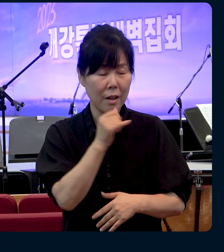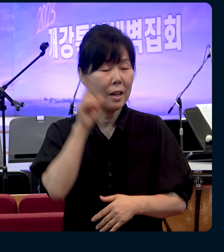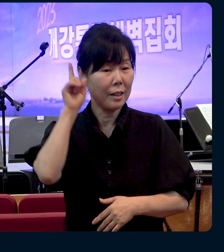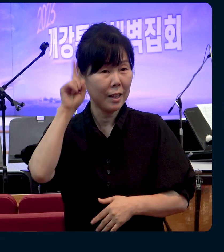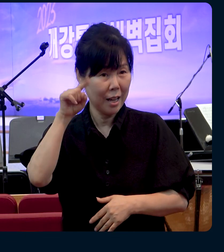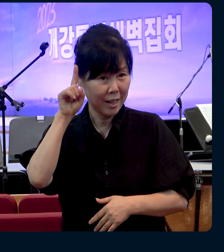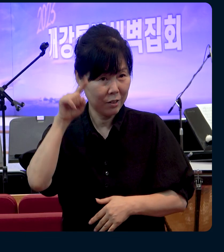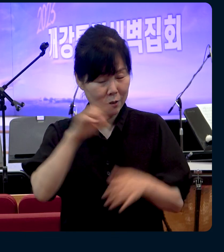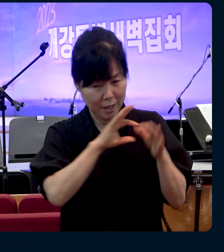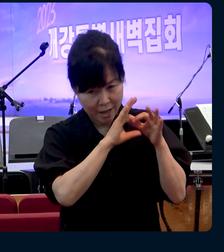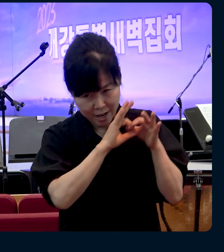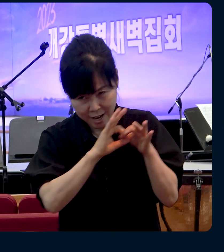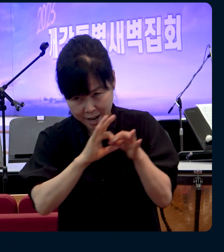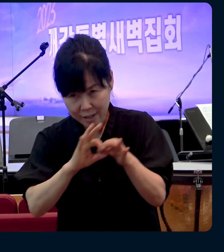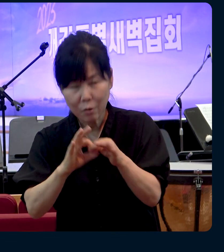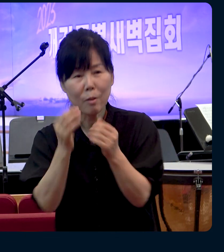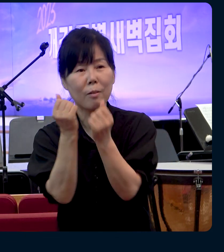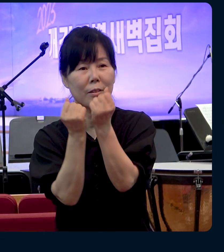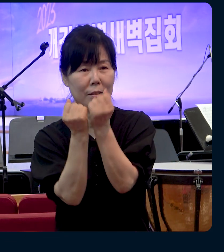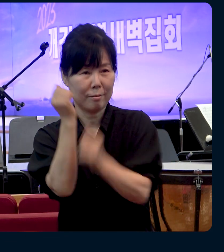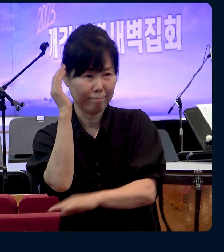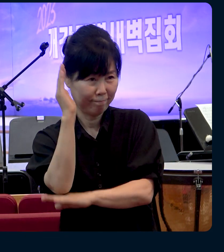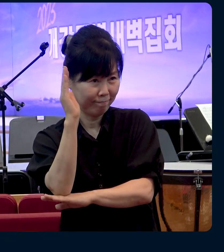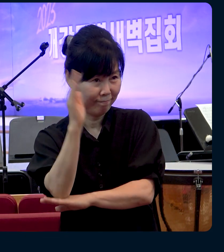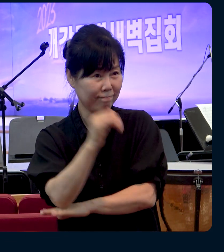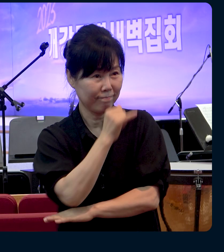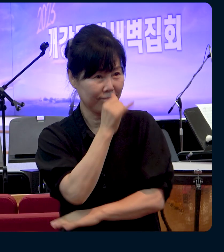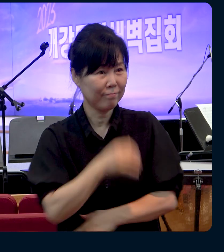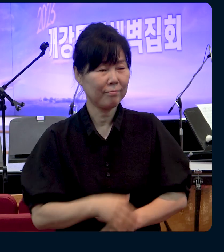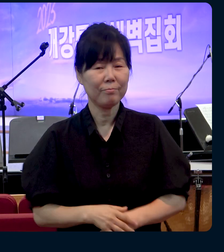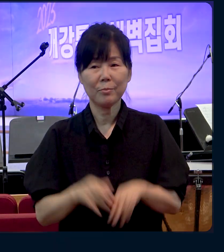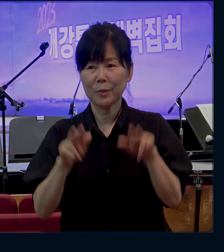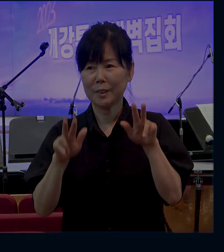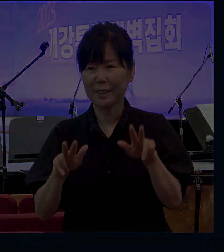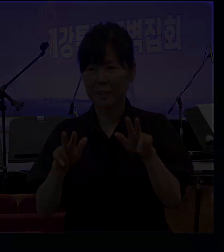또 포인트를 잡아서 내일부터 그려나가도록 하겠습니다.